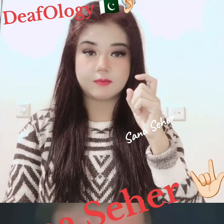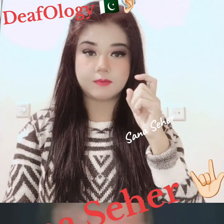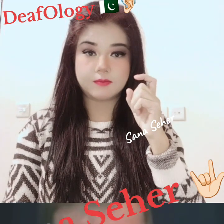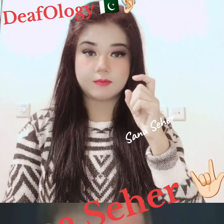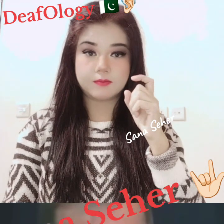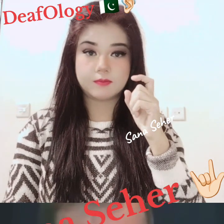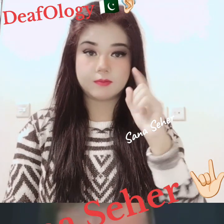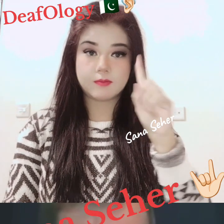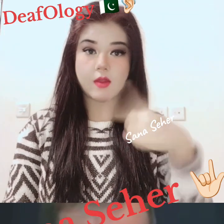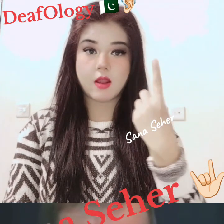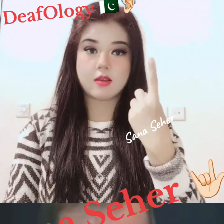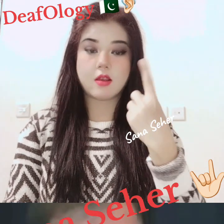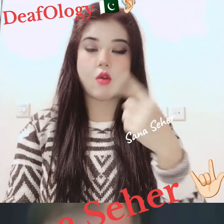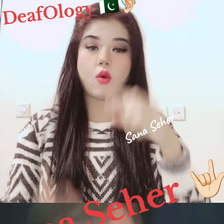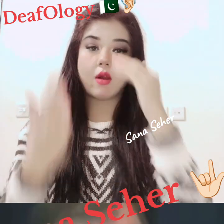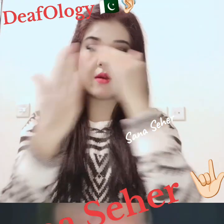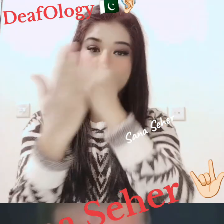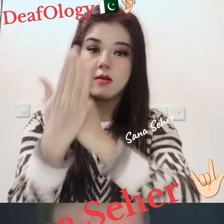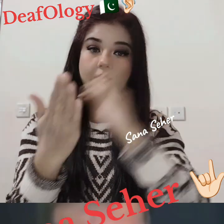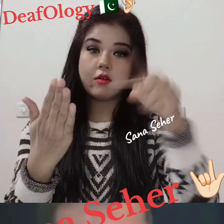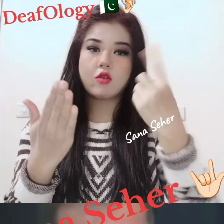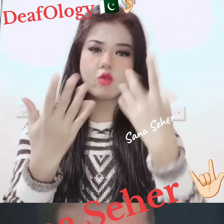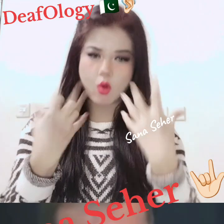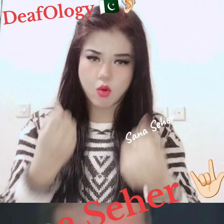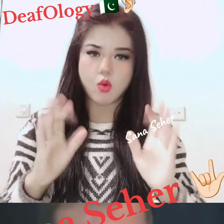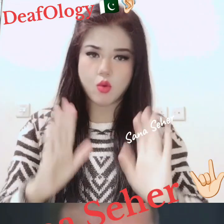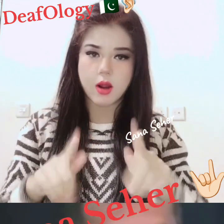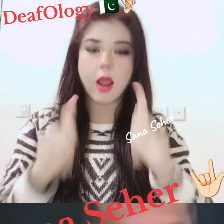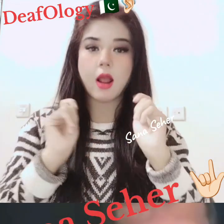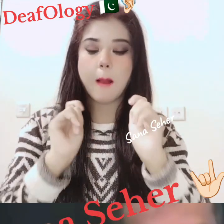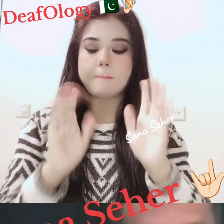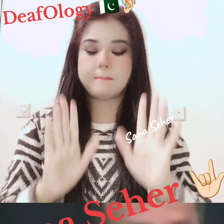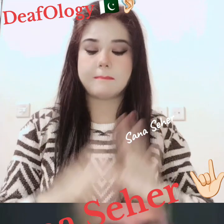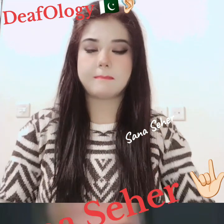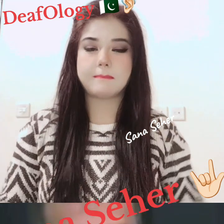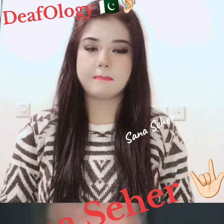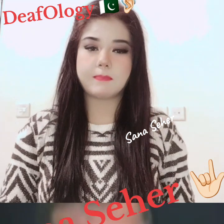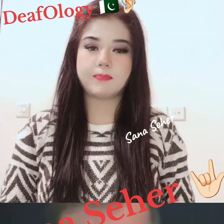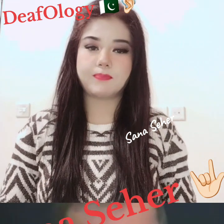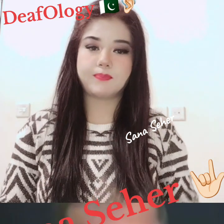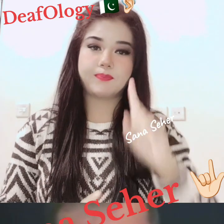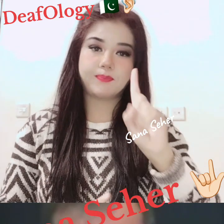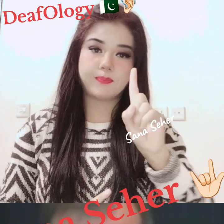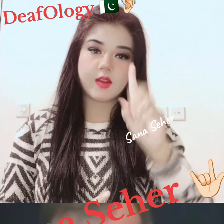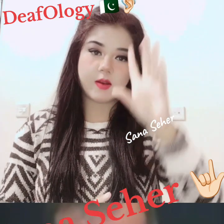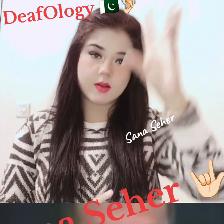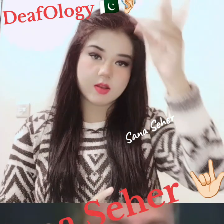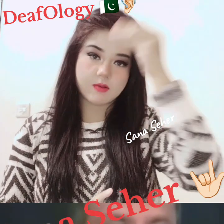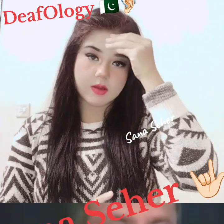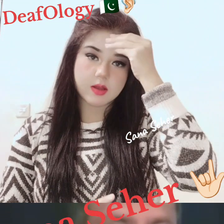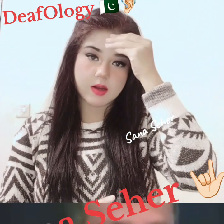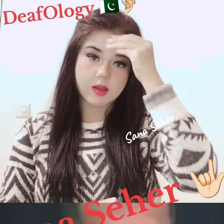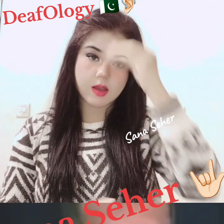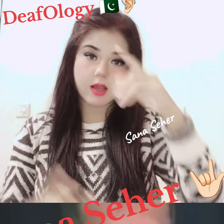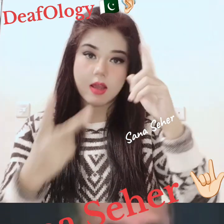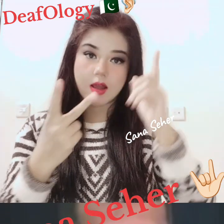بٹ دیٹ از جسٹ 1 پوائنٹ. وہ تو ہو رہا ہے، لیکن ایک ذمہ داری ہے آپ کی سیاست